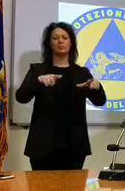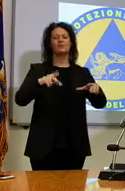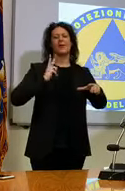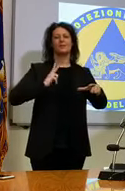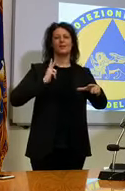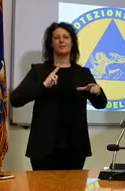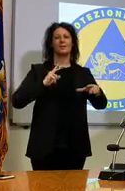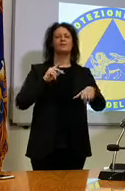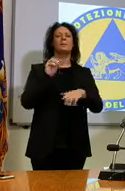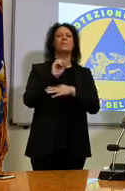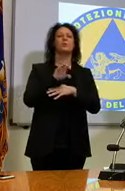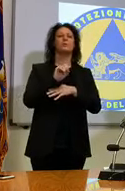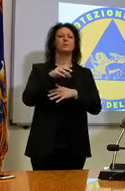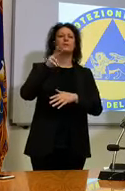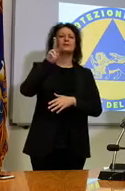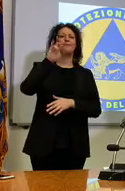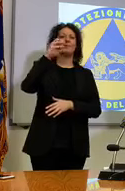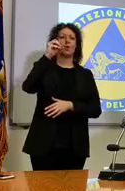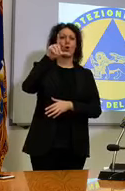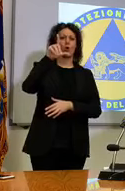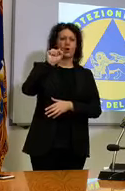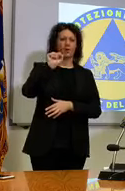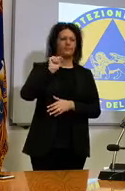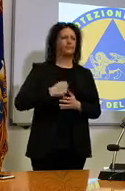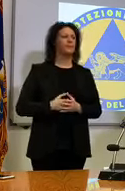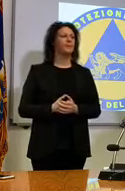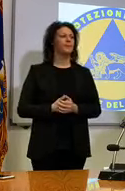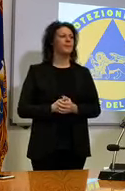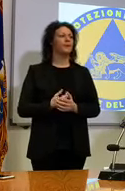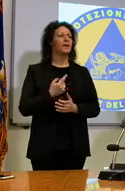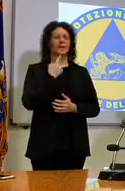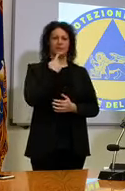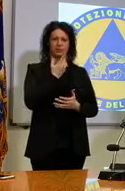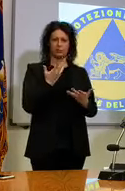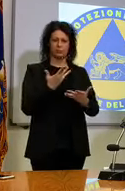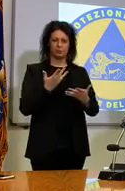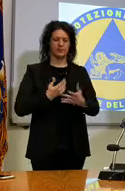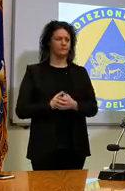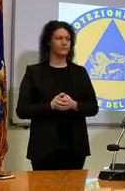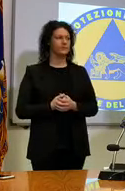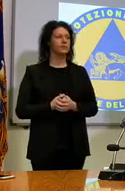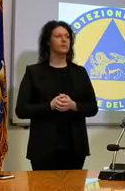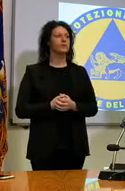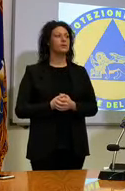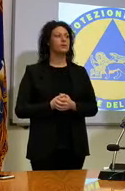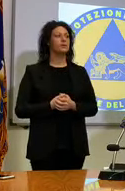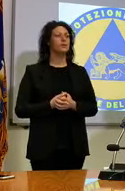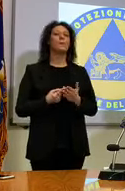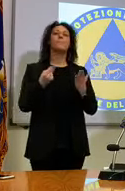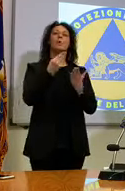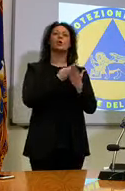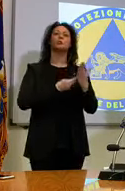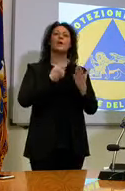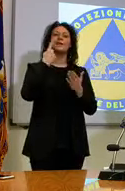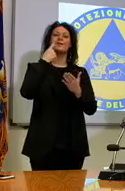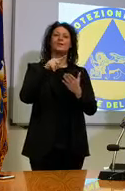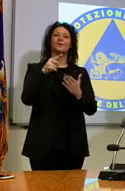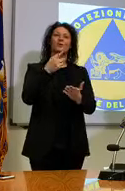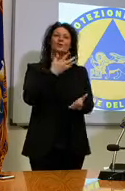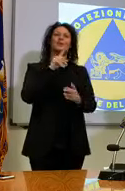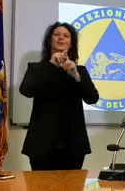dice ottimo da un punto di vista di ricerca scientifica il progetto sierologico, il progetto